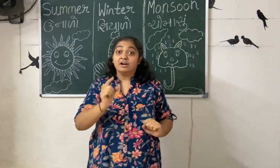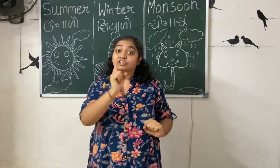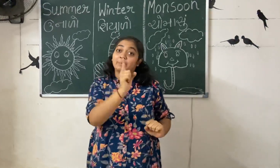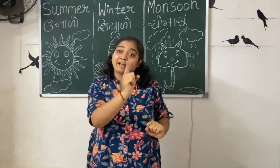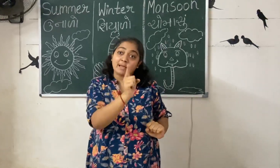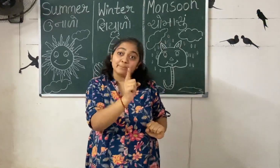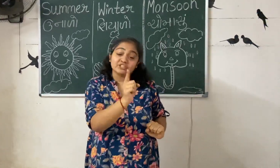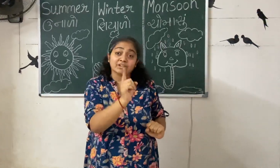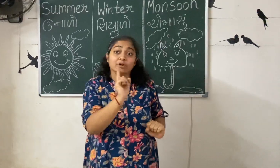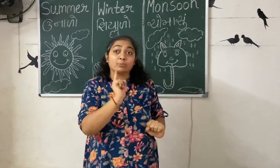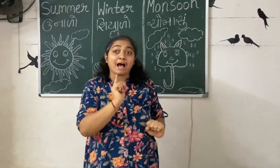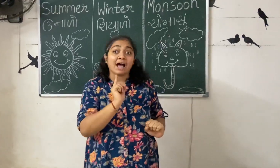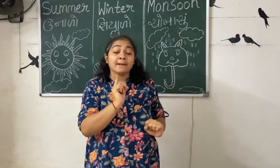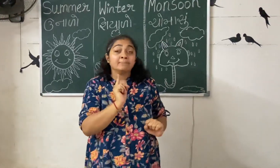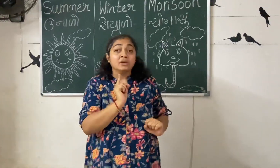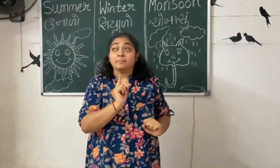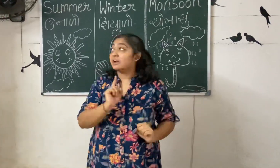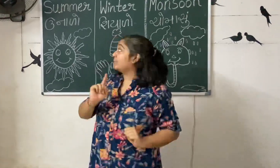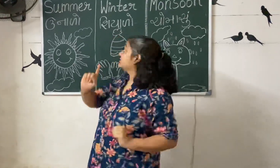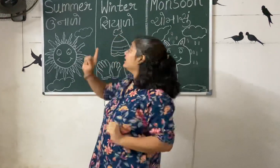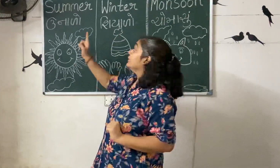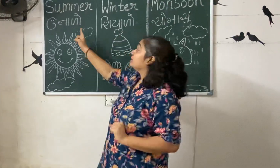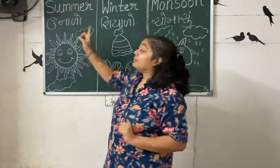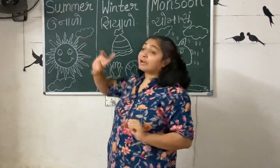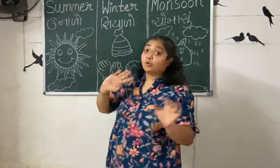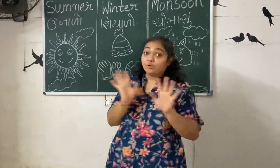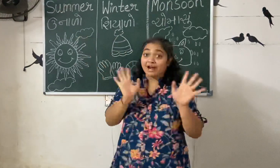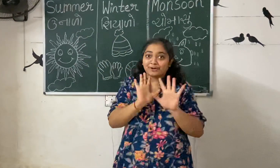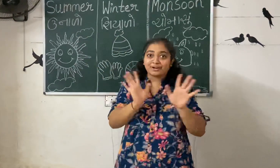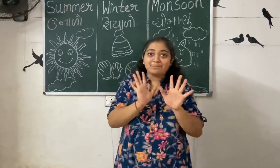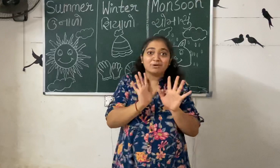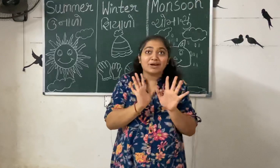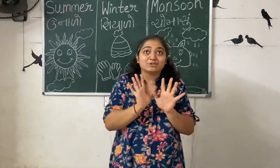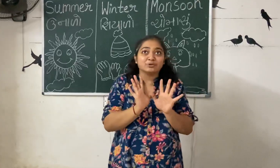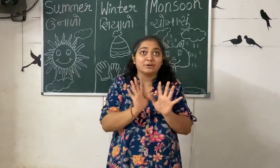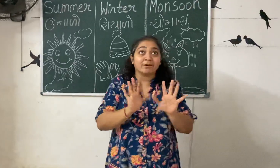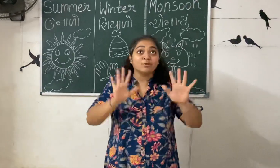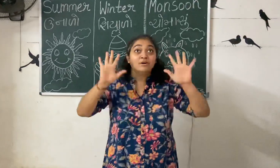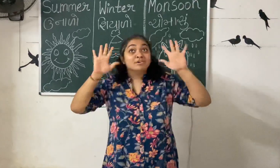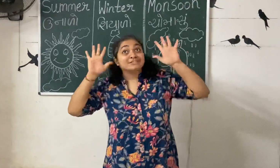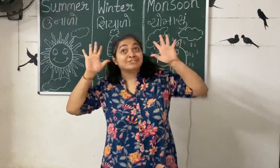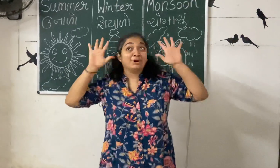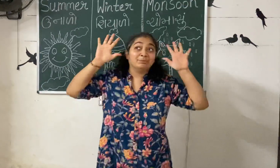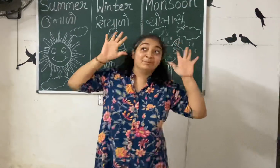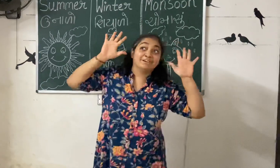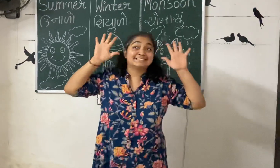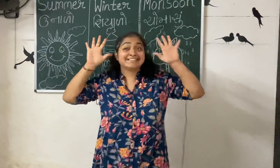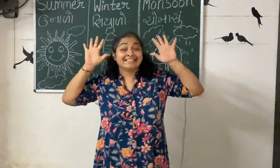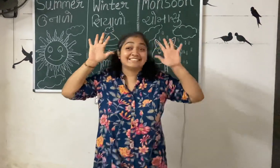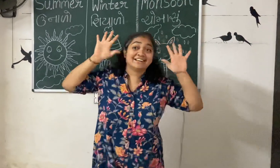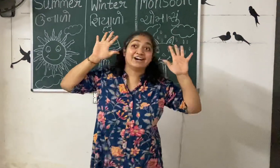तम्हारे यह मच कि वहानो बाह बराबर्चे तम्हारे उनाडों सु बोल वानो सुमर सीजन